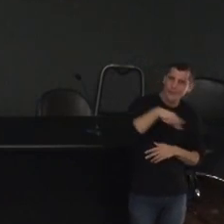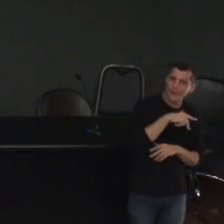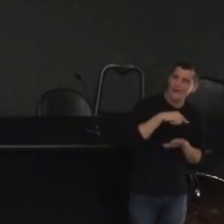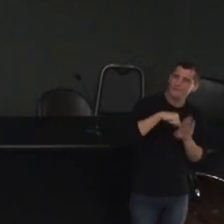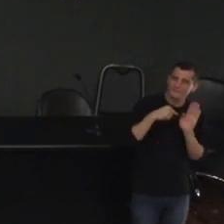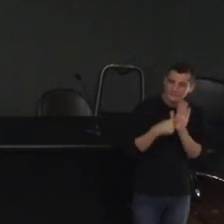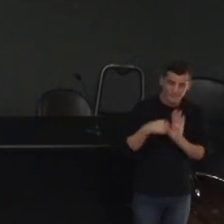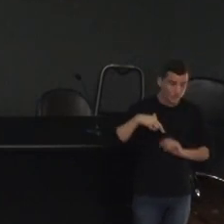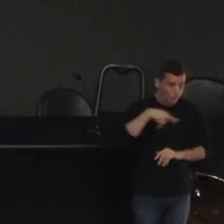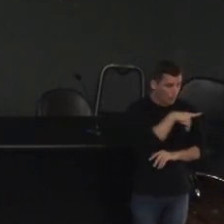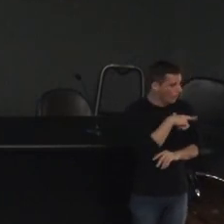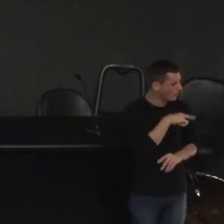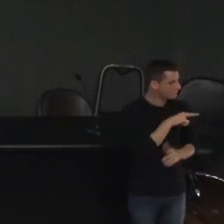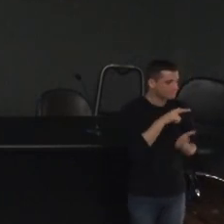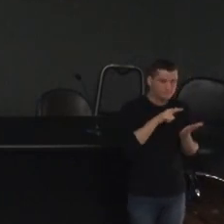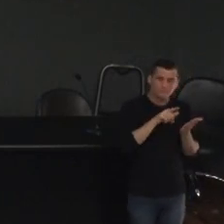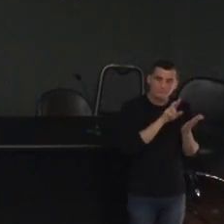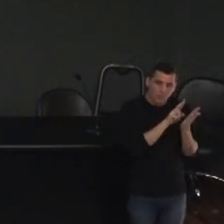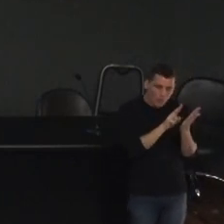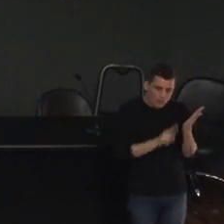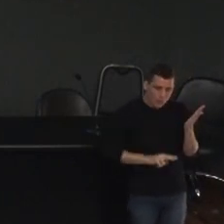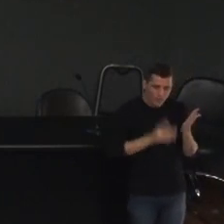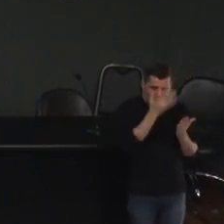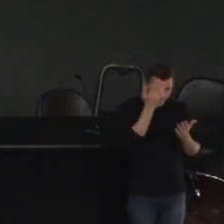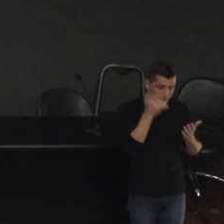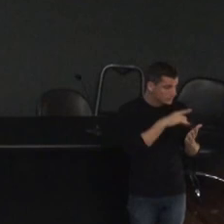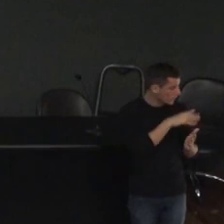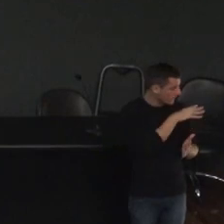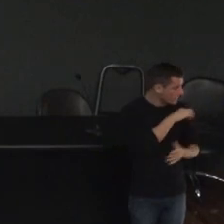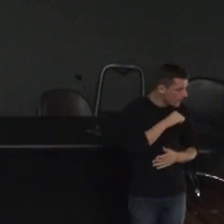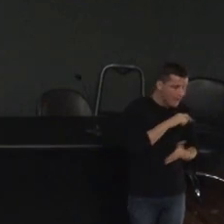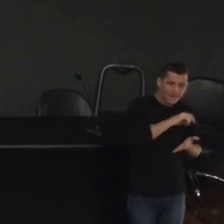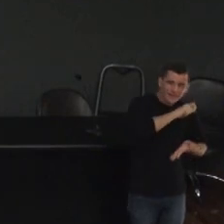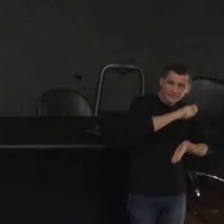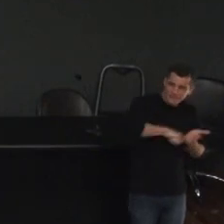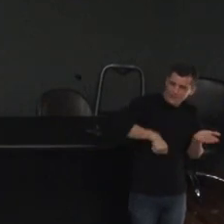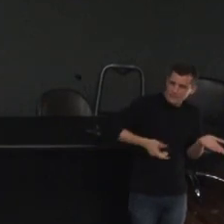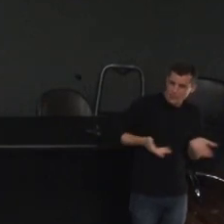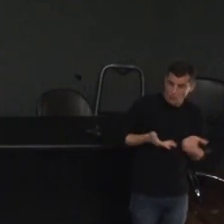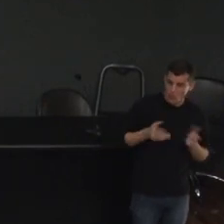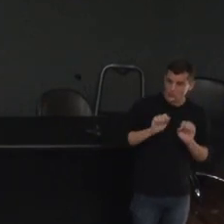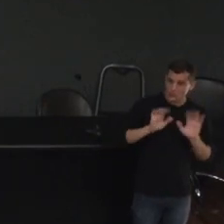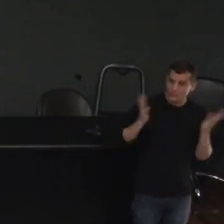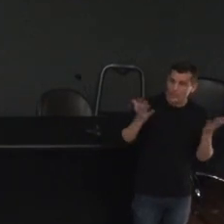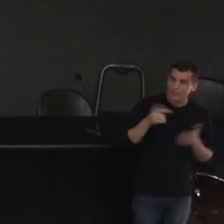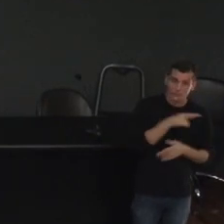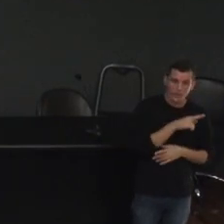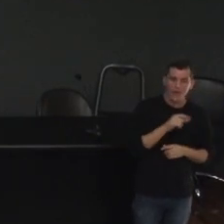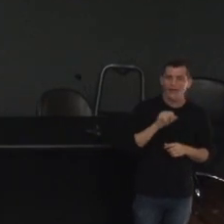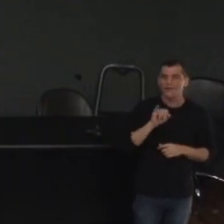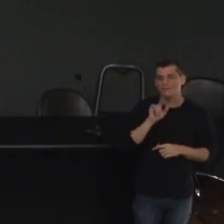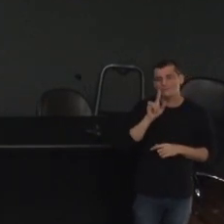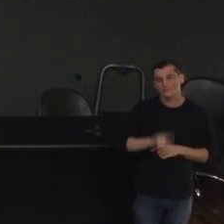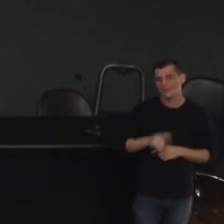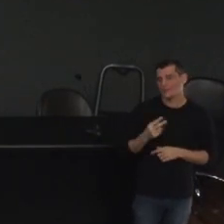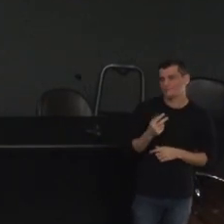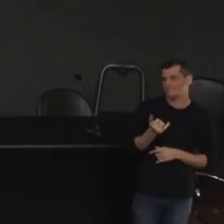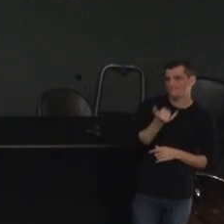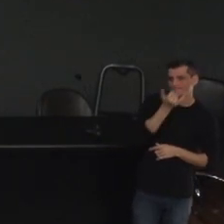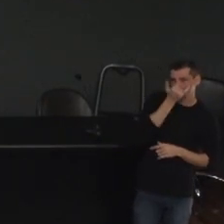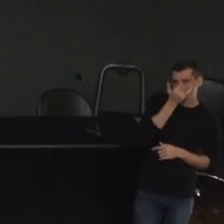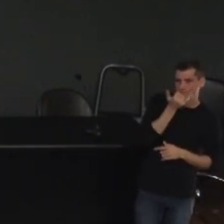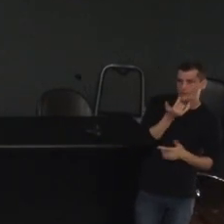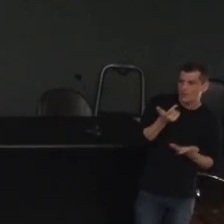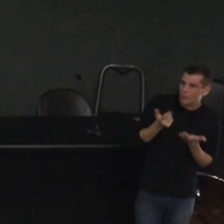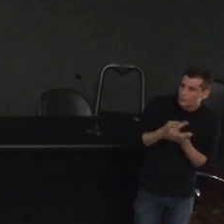um incidente de segurança tais como os acesso não autorizado acidental ou ilícito que resulta em